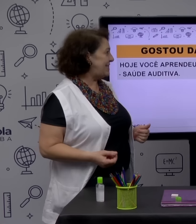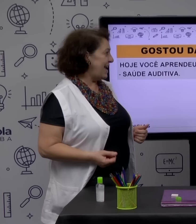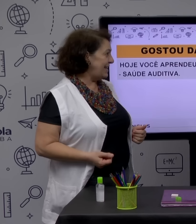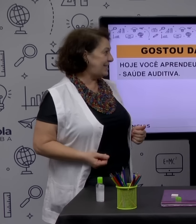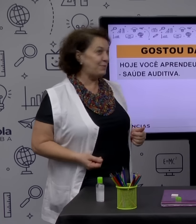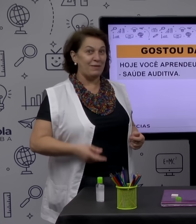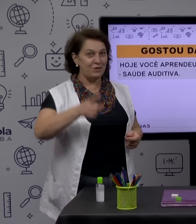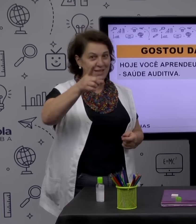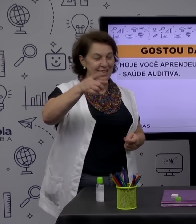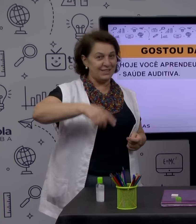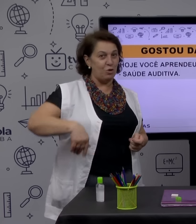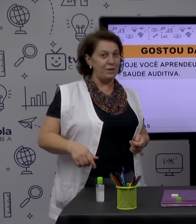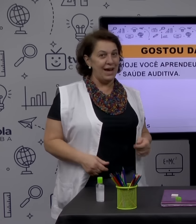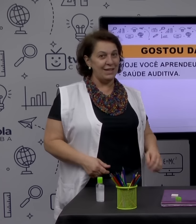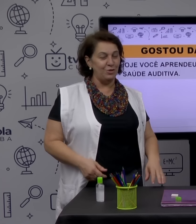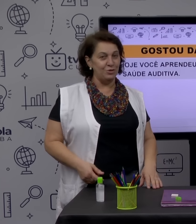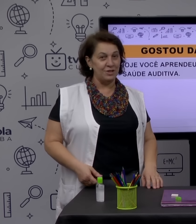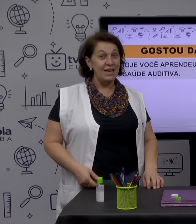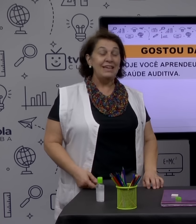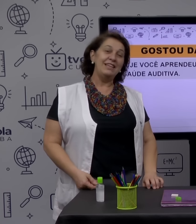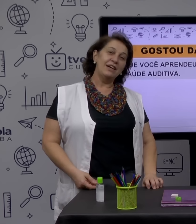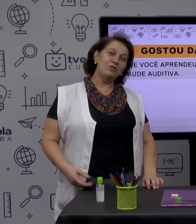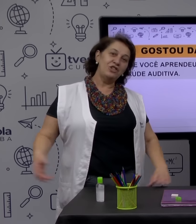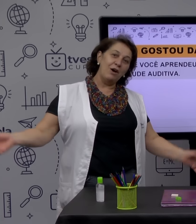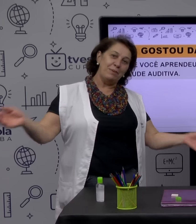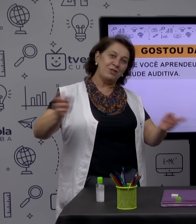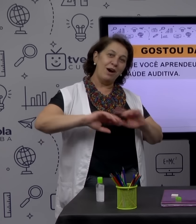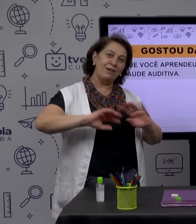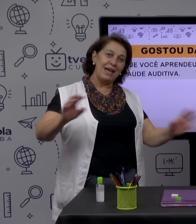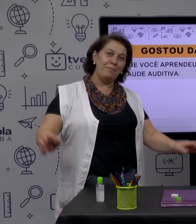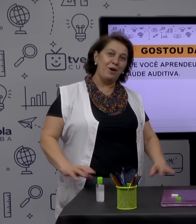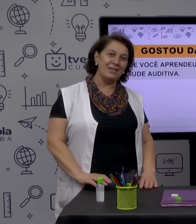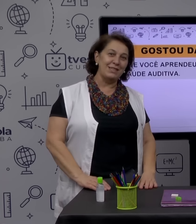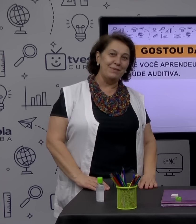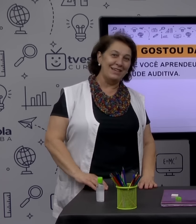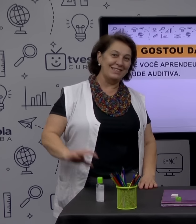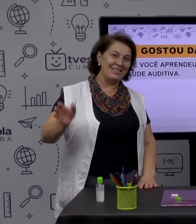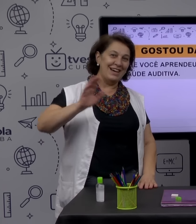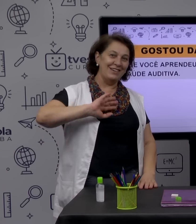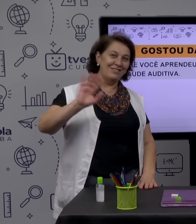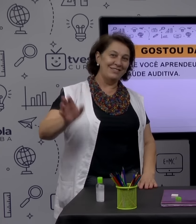ciências para vocês, combinados? Então, tchau, pessoal, até a próxima. Tchau.